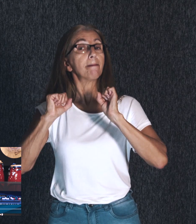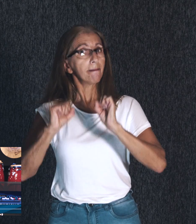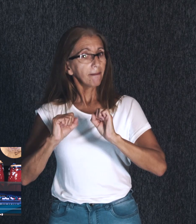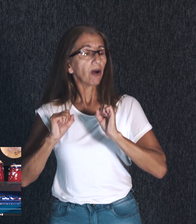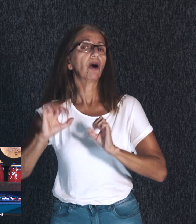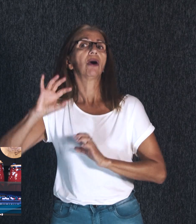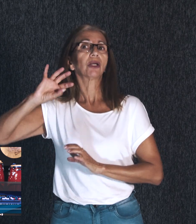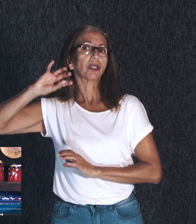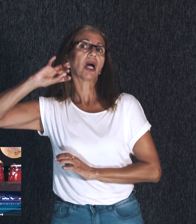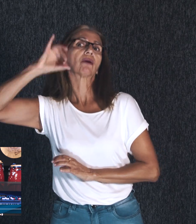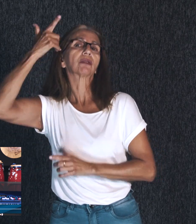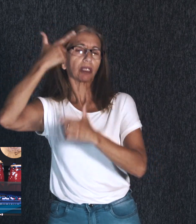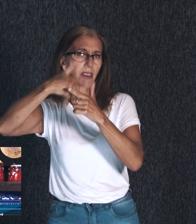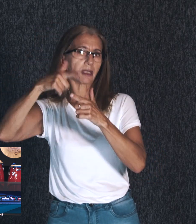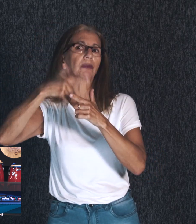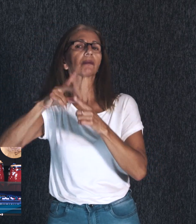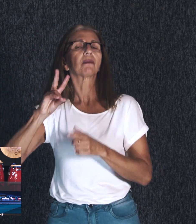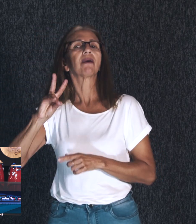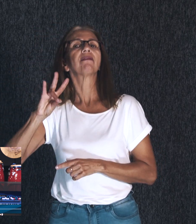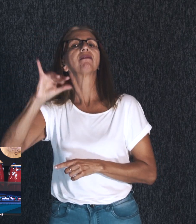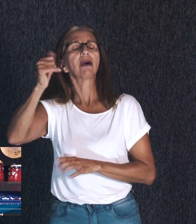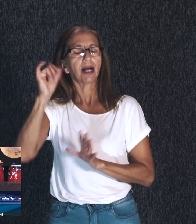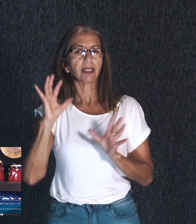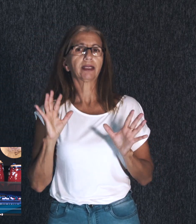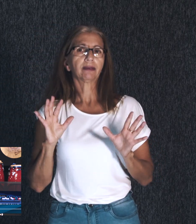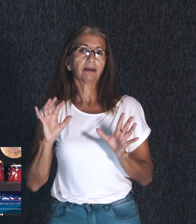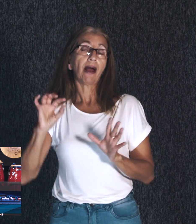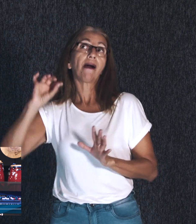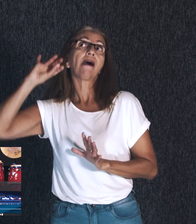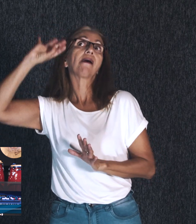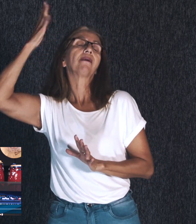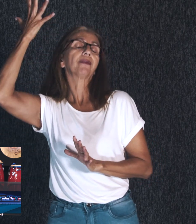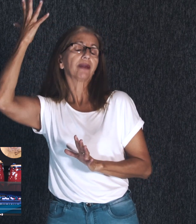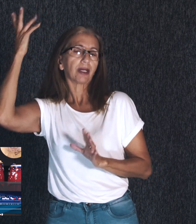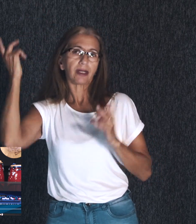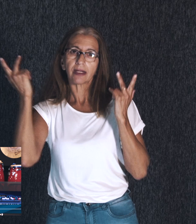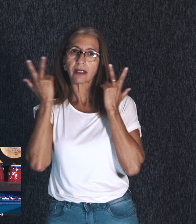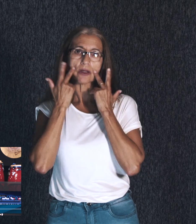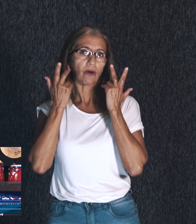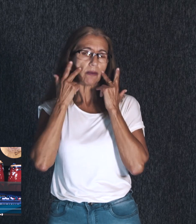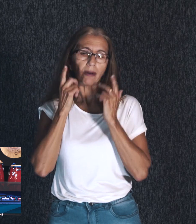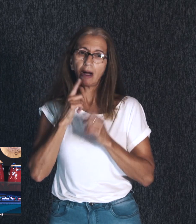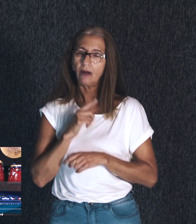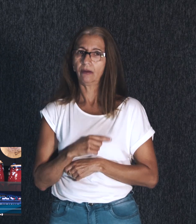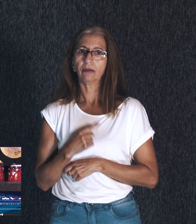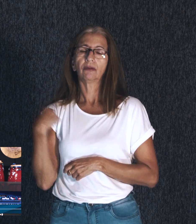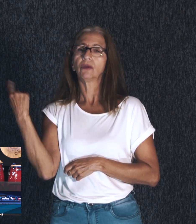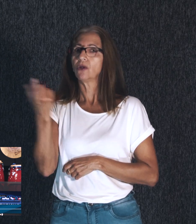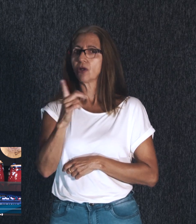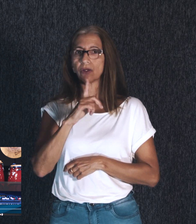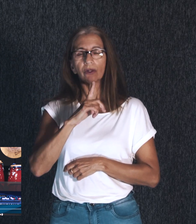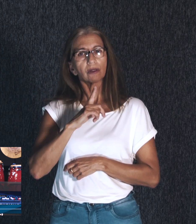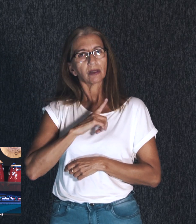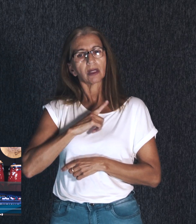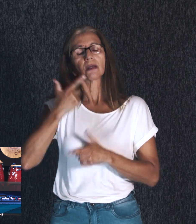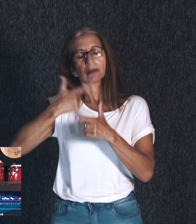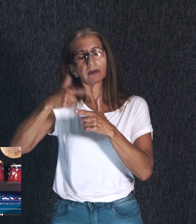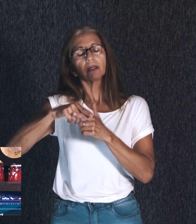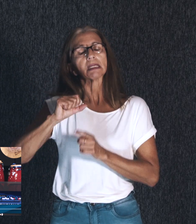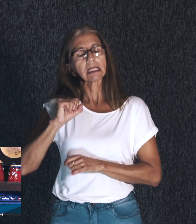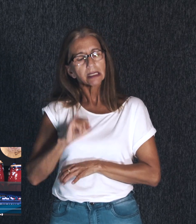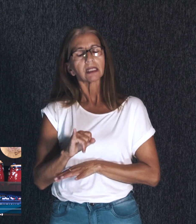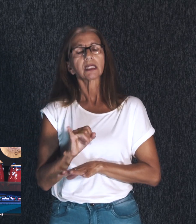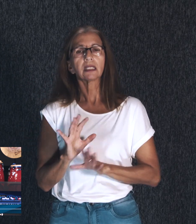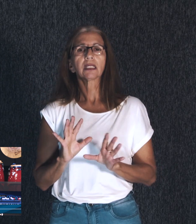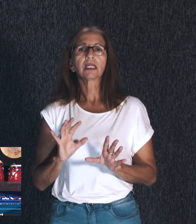passares pelo fogo. Veja que não é se, é quando. Ou seja, vai acontecer.